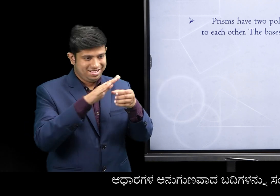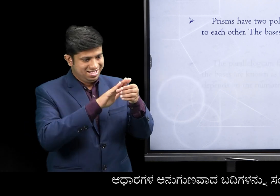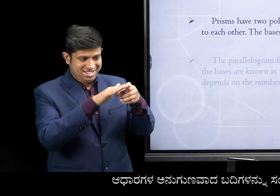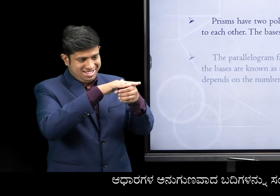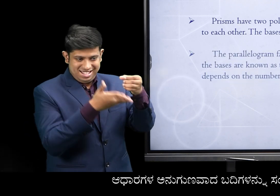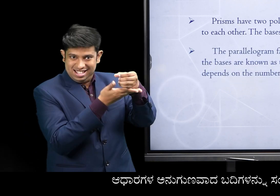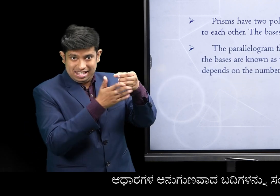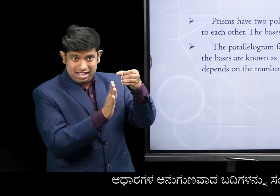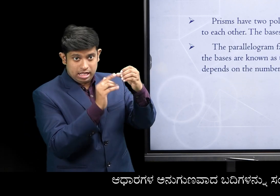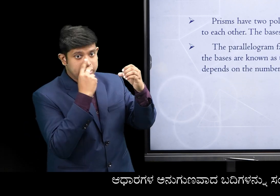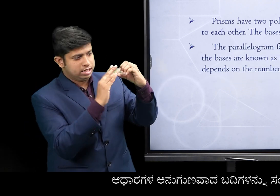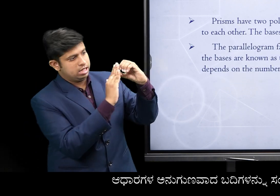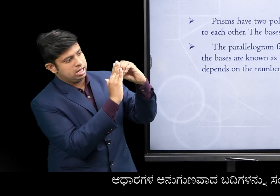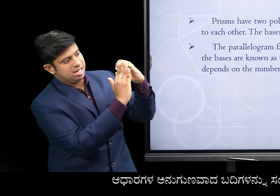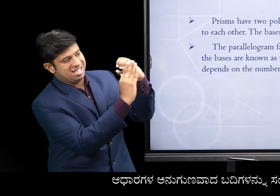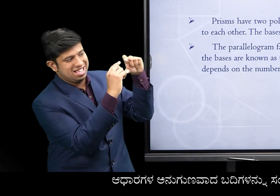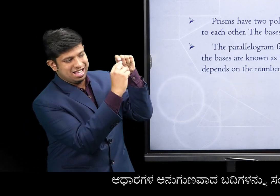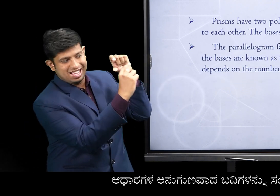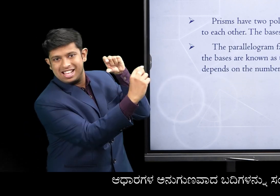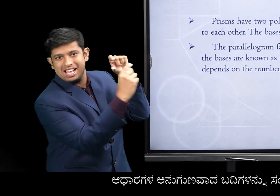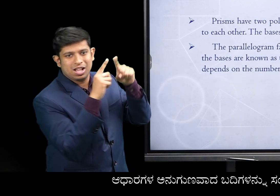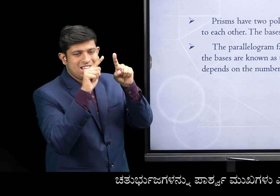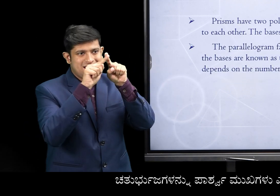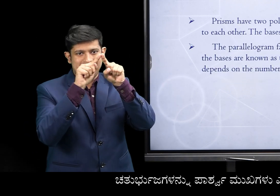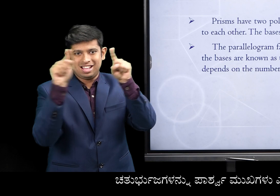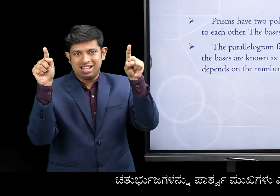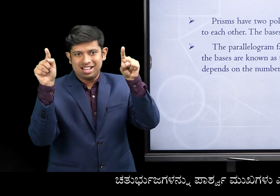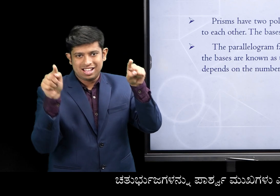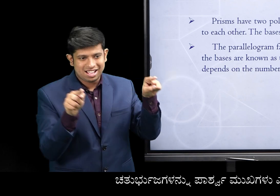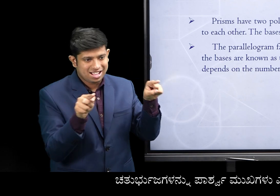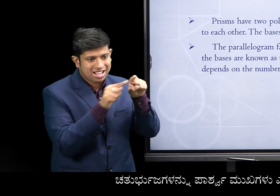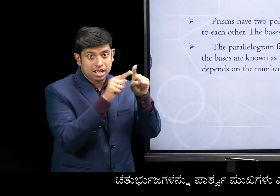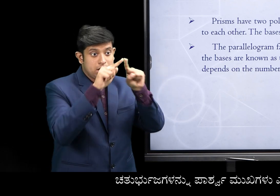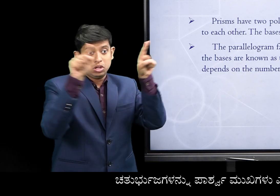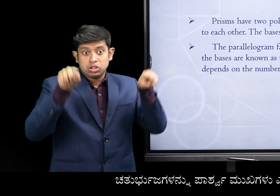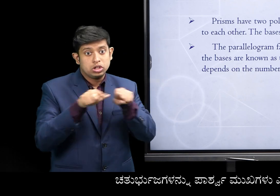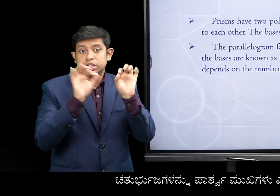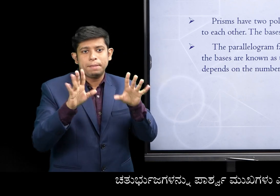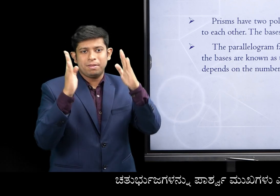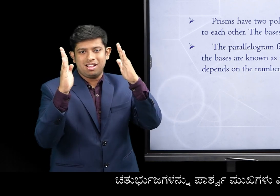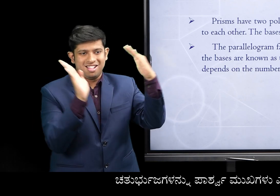ಆಧಾರಗಳ ಅನುಗುಣವಾದ ಬದಿಗಳನ್ನ ಸಂಪರ್ಕಿಸುವ ಸಮಾನಾಂತರ ಚತುರ್ಭುಜಗಳನ್ನ ಪಾರ್ಶ್ವಮುಖಗಳು ಎಂದು ಕರೆಯಲಾಗುತ್ತೆ.